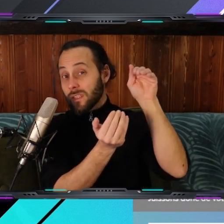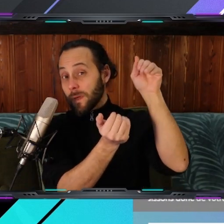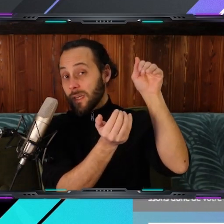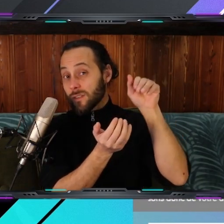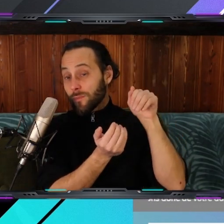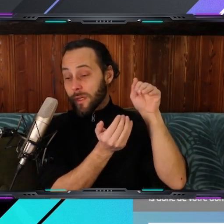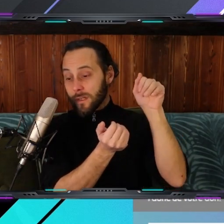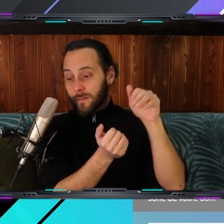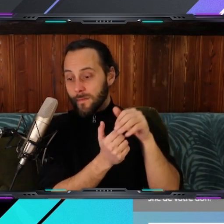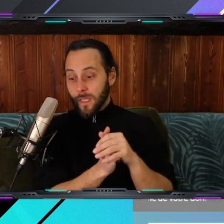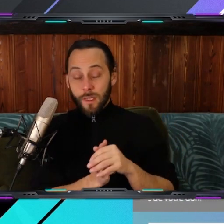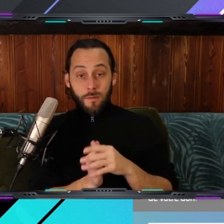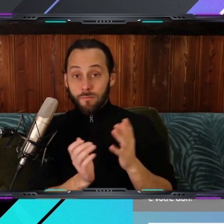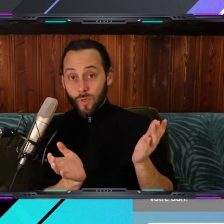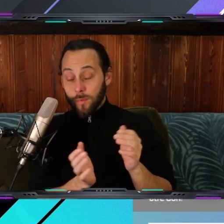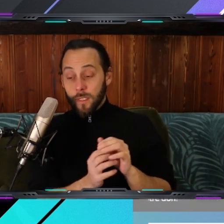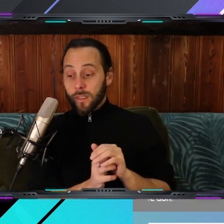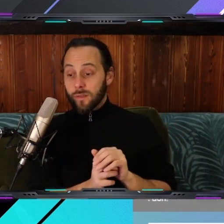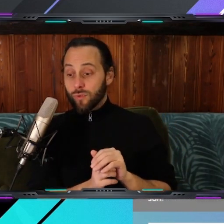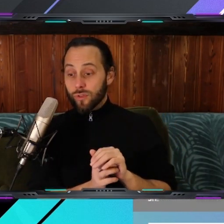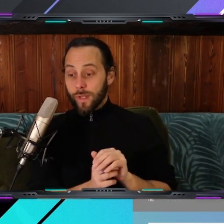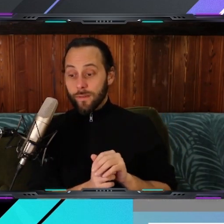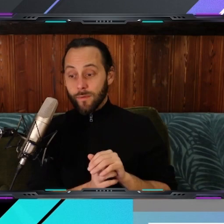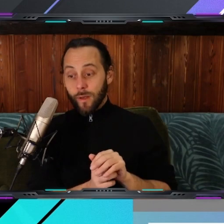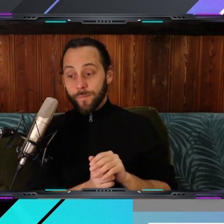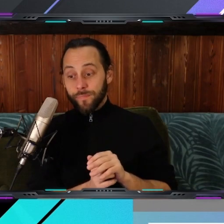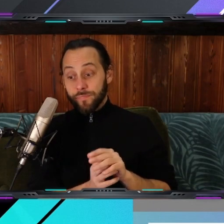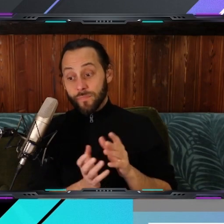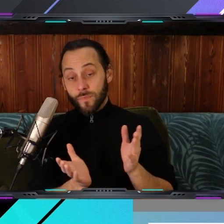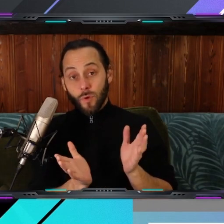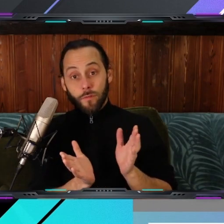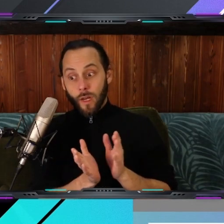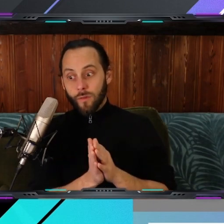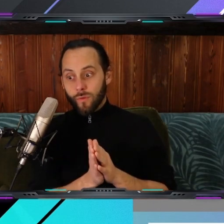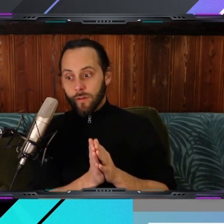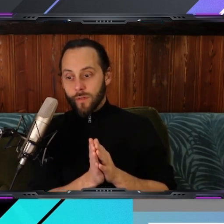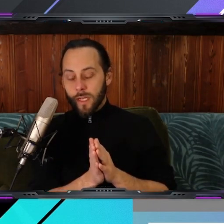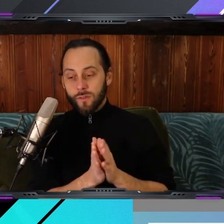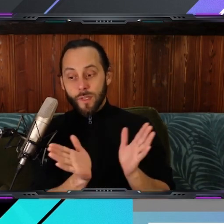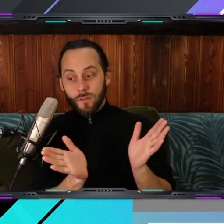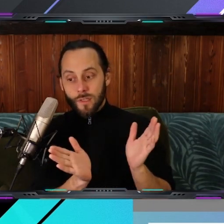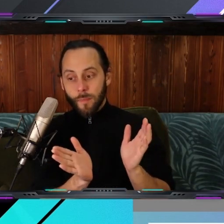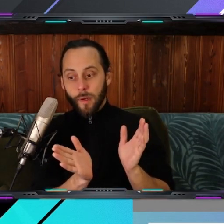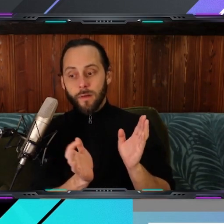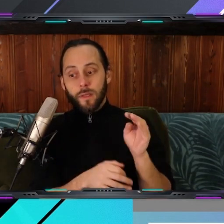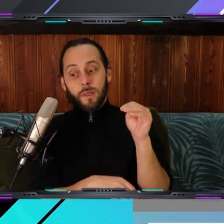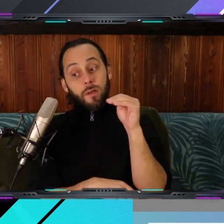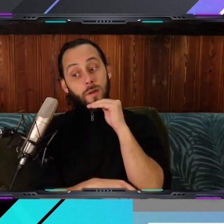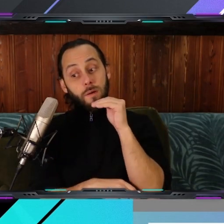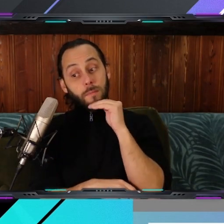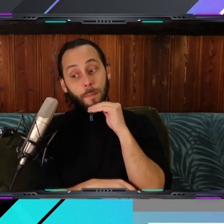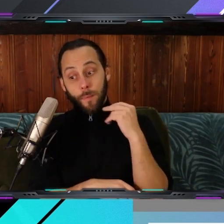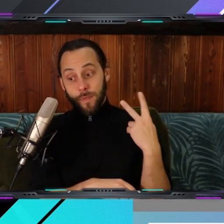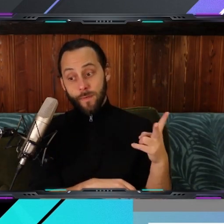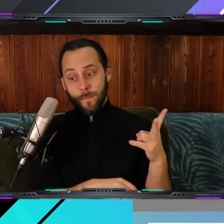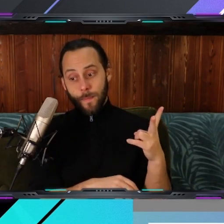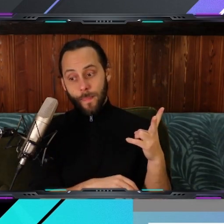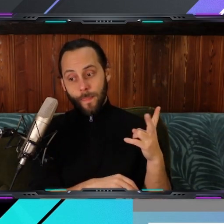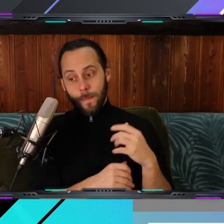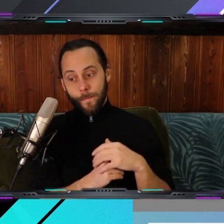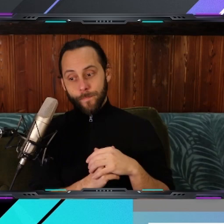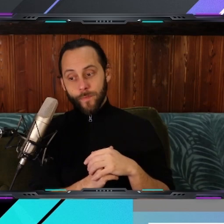Comme espère son père. Il y aura peut-être un signe pour souhaite, voilà. On verra. Donc avocat, souhaite, je sais pas.